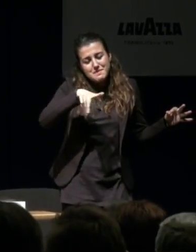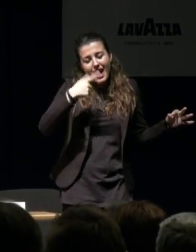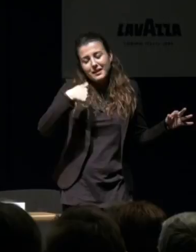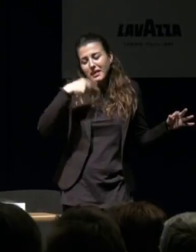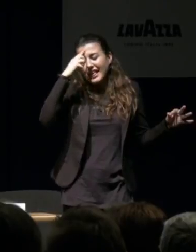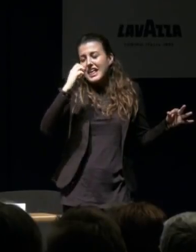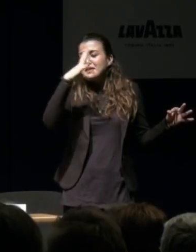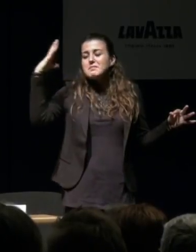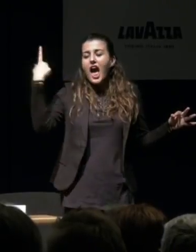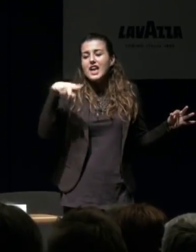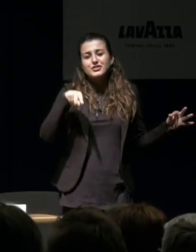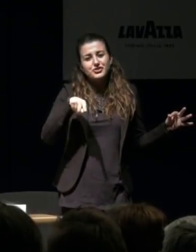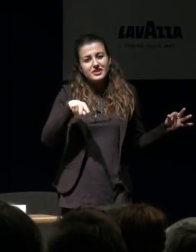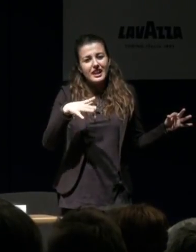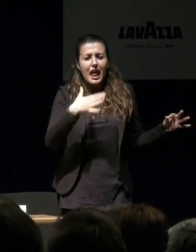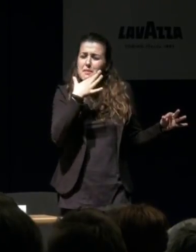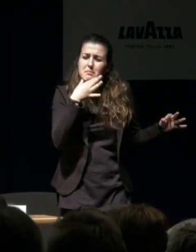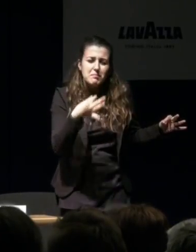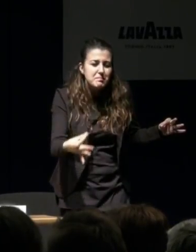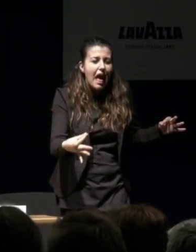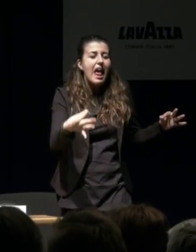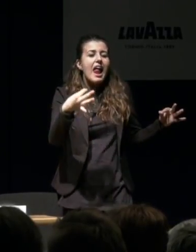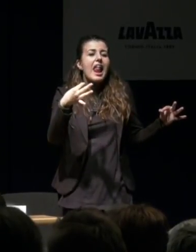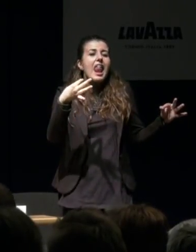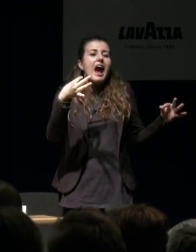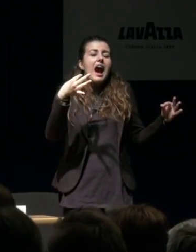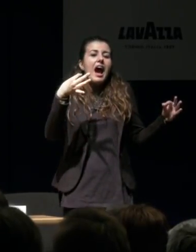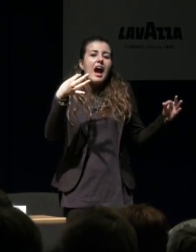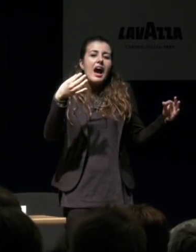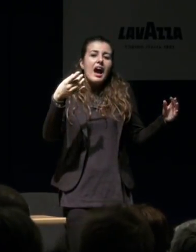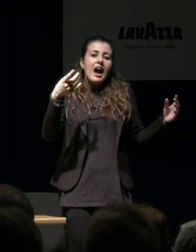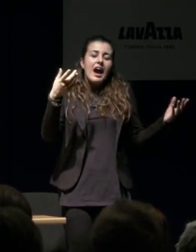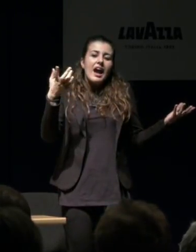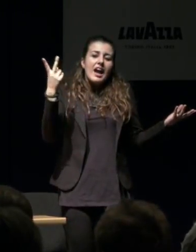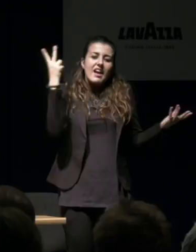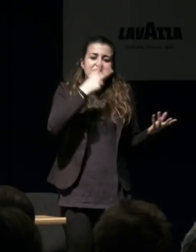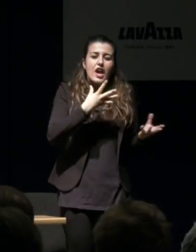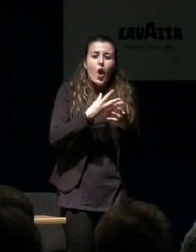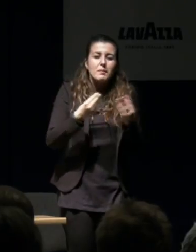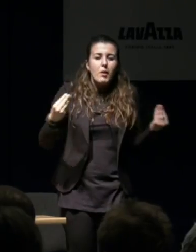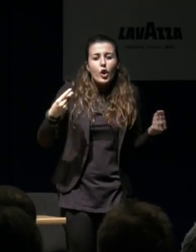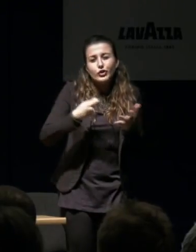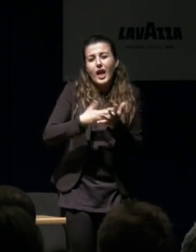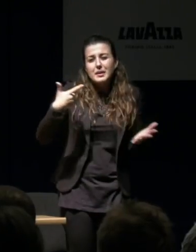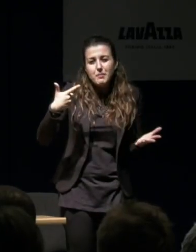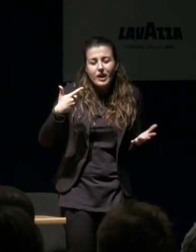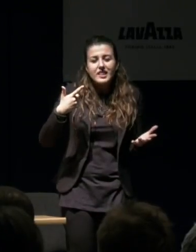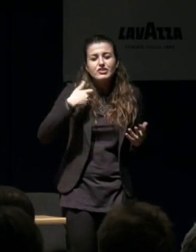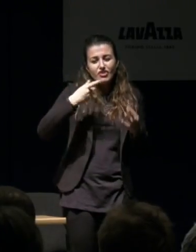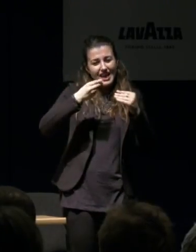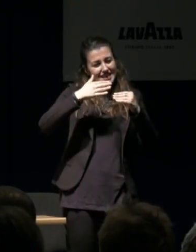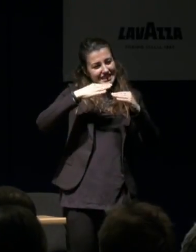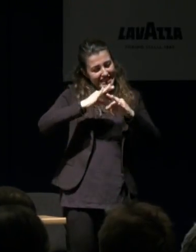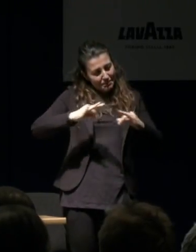questa immagine che un'immagine bella e al tempo stesso allarmante a questa spiaggia